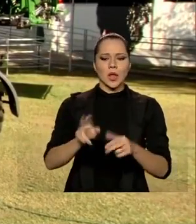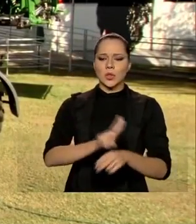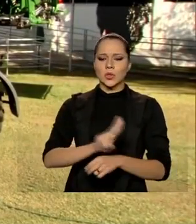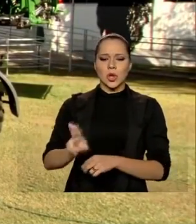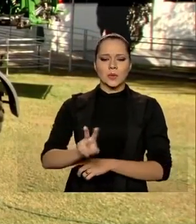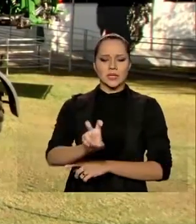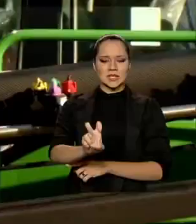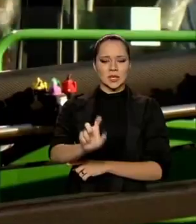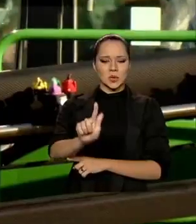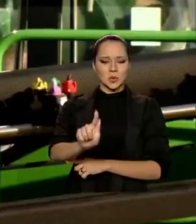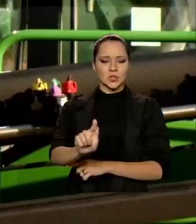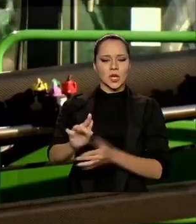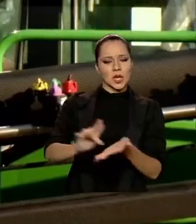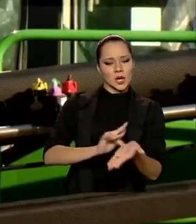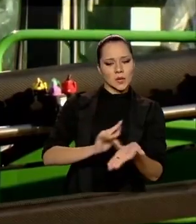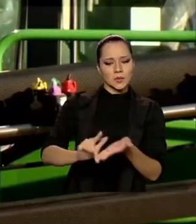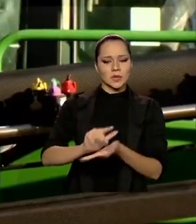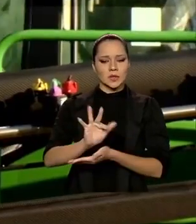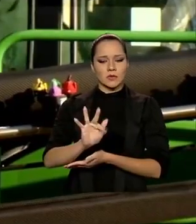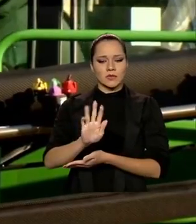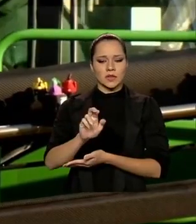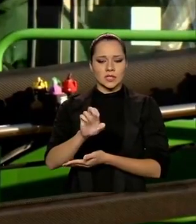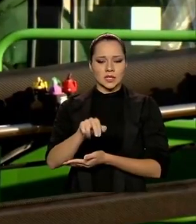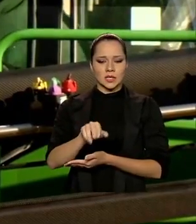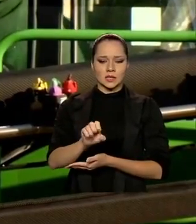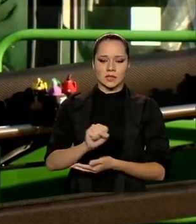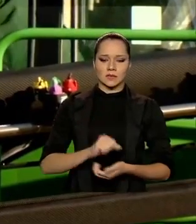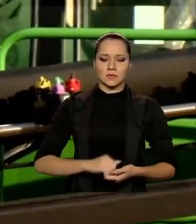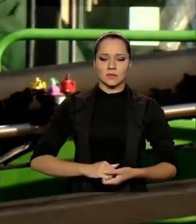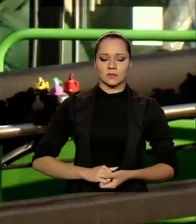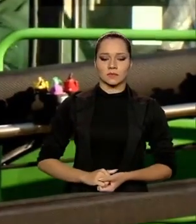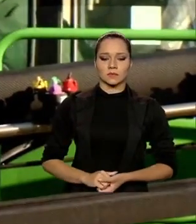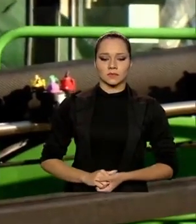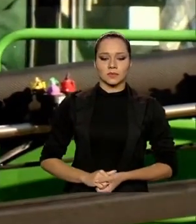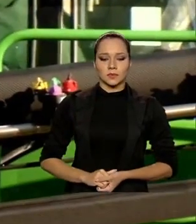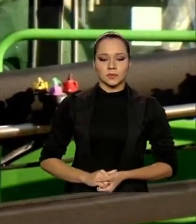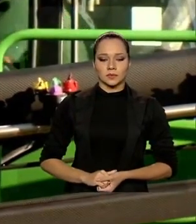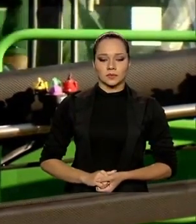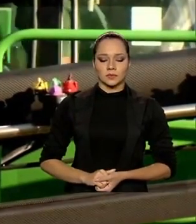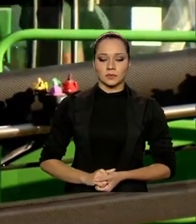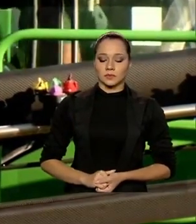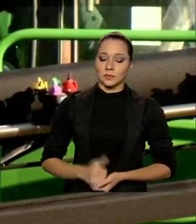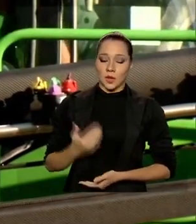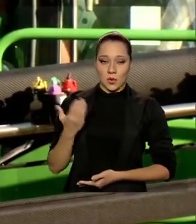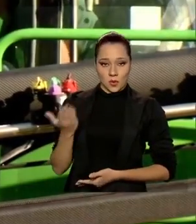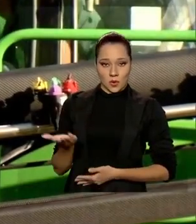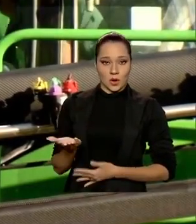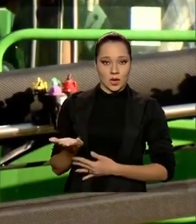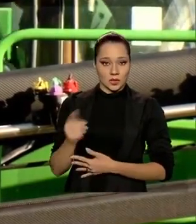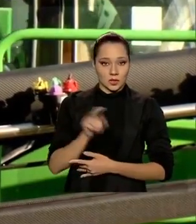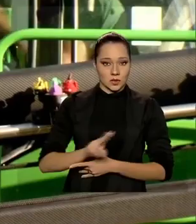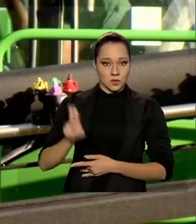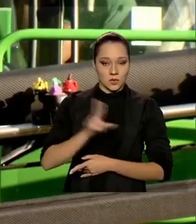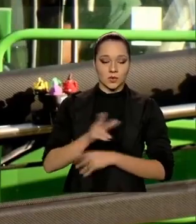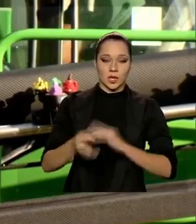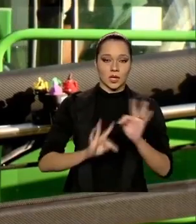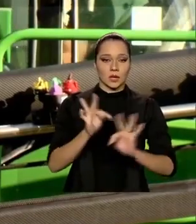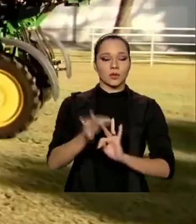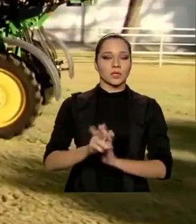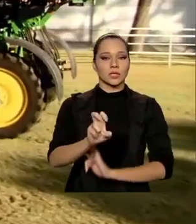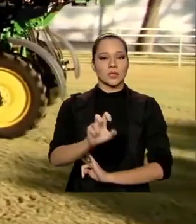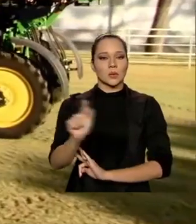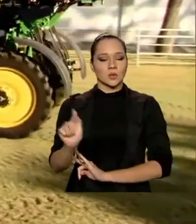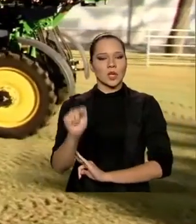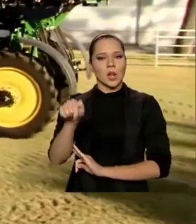de 5G Smart Campus FACENS. Então, com essa iniciativa, o uso dessa tecnologia 5G